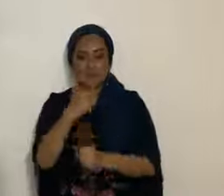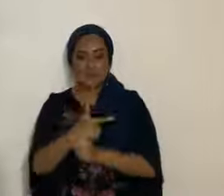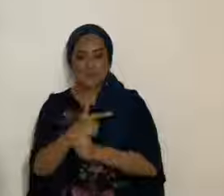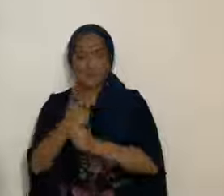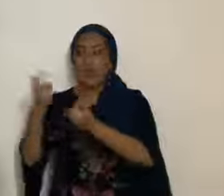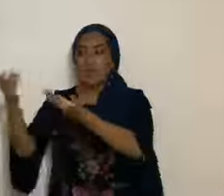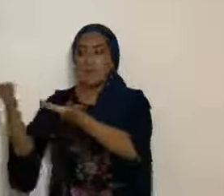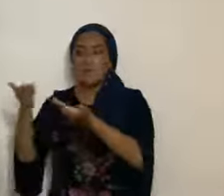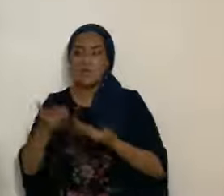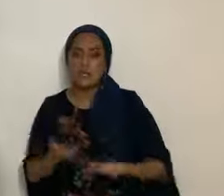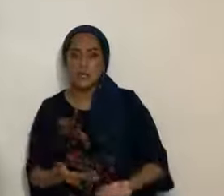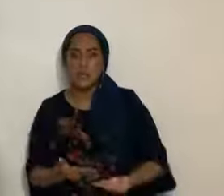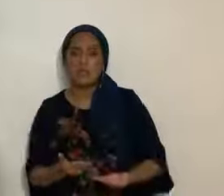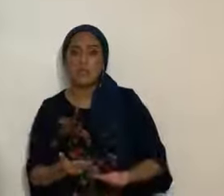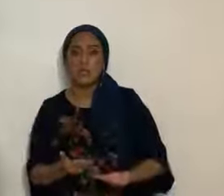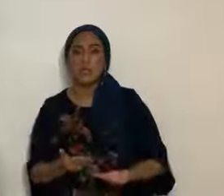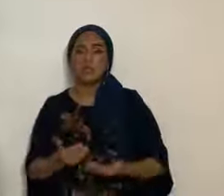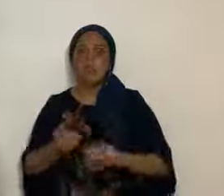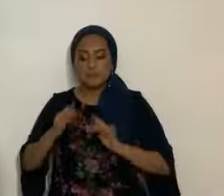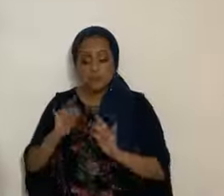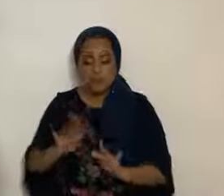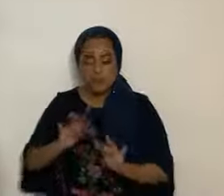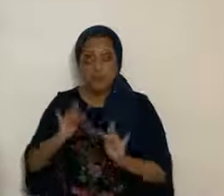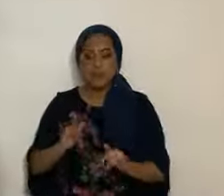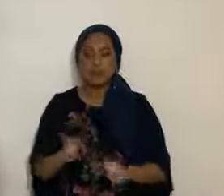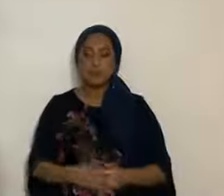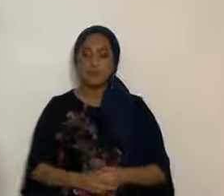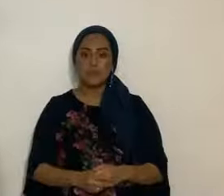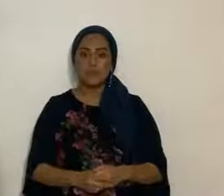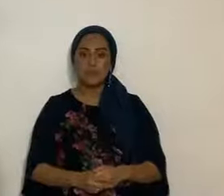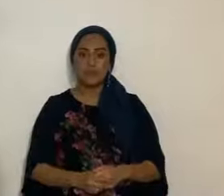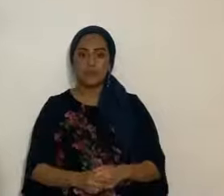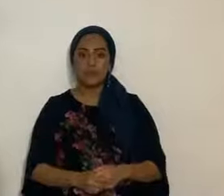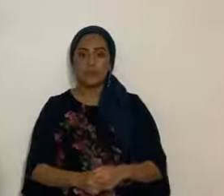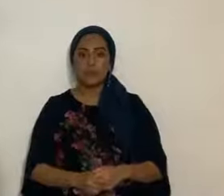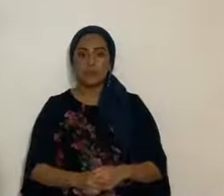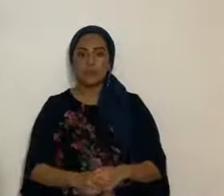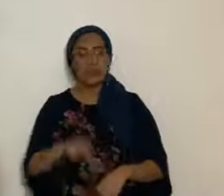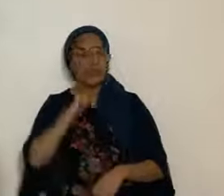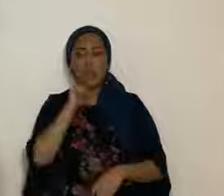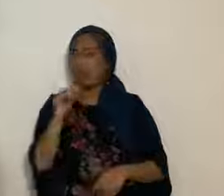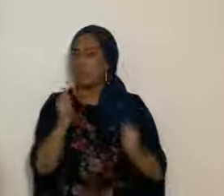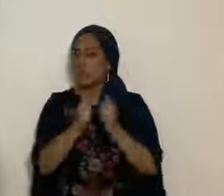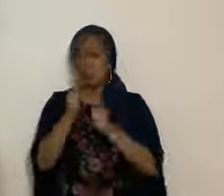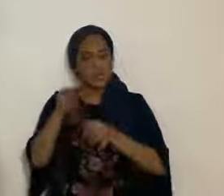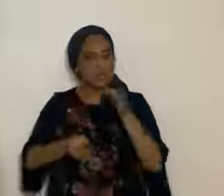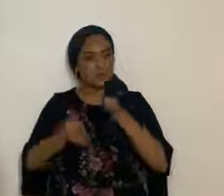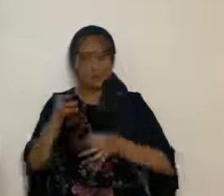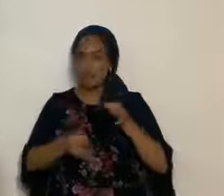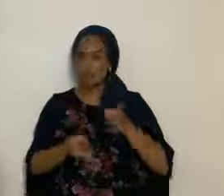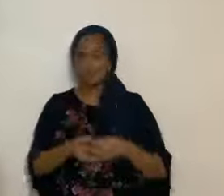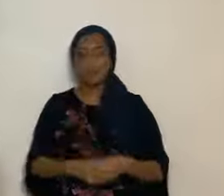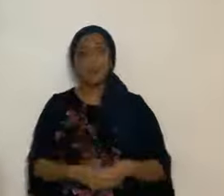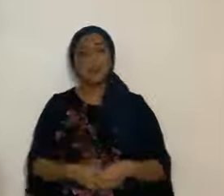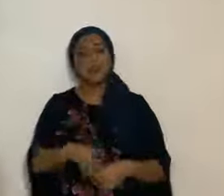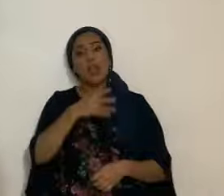traerlas con compasión, no con juicio. y la